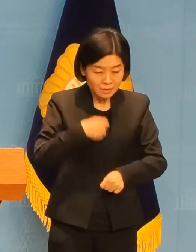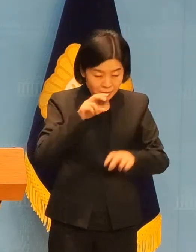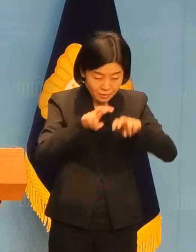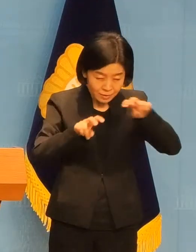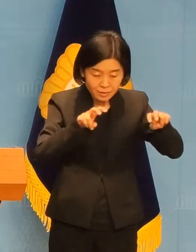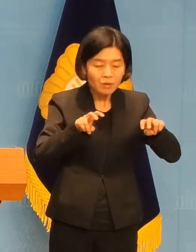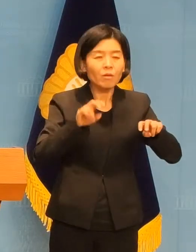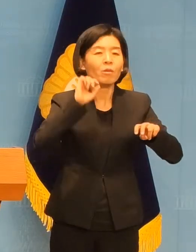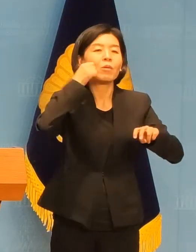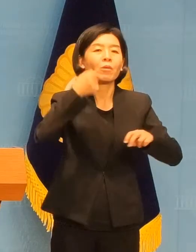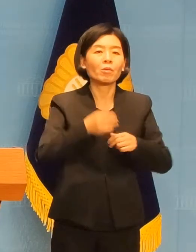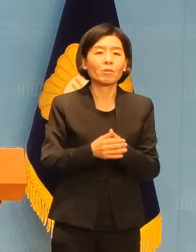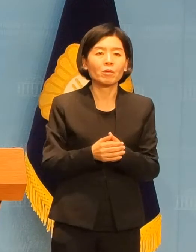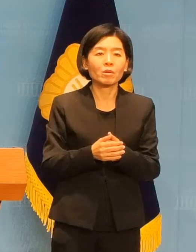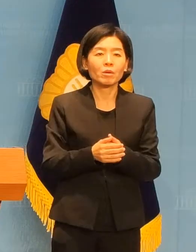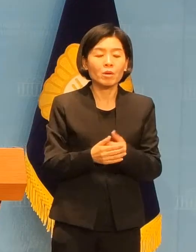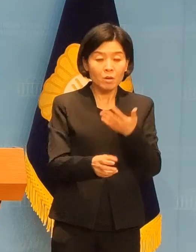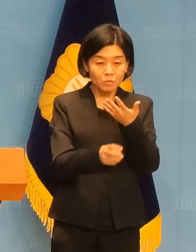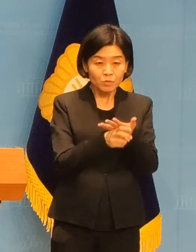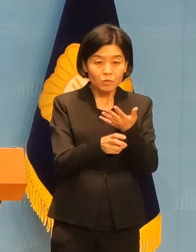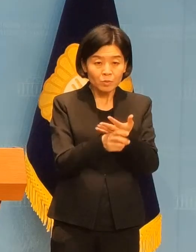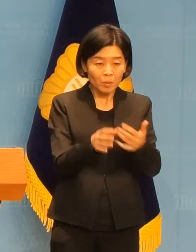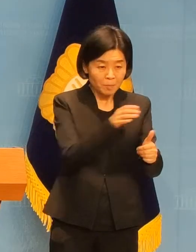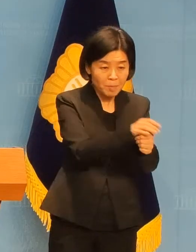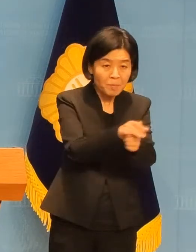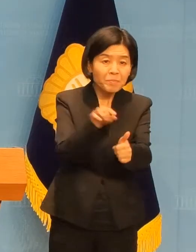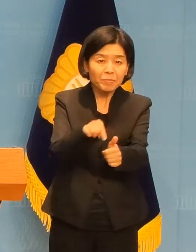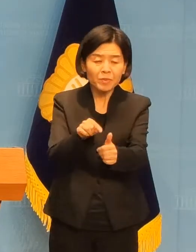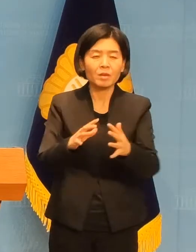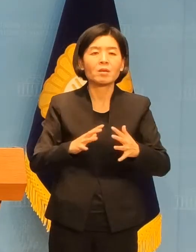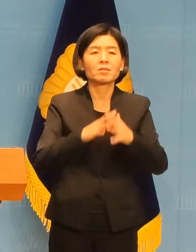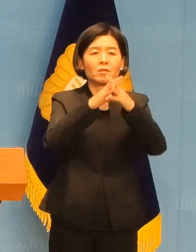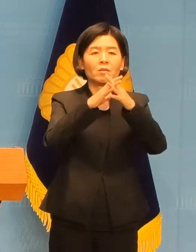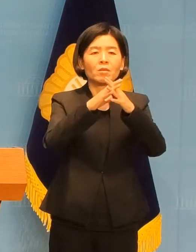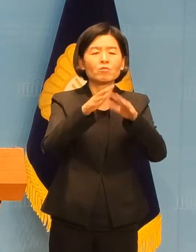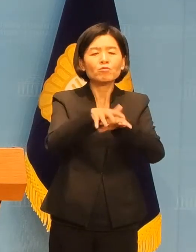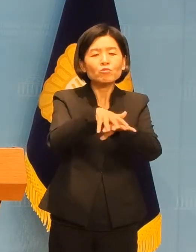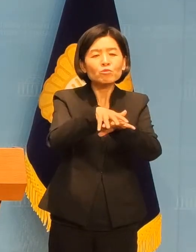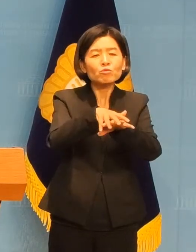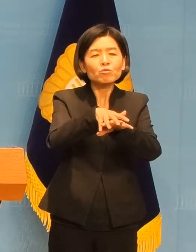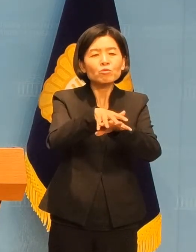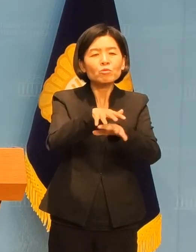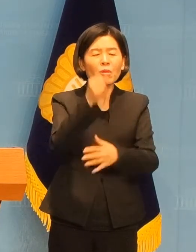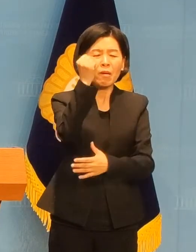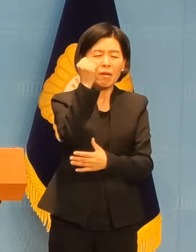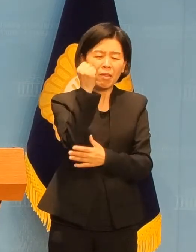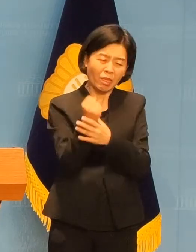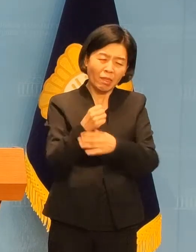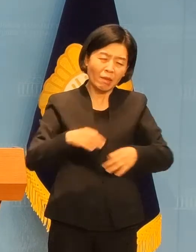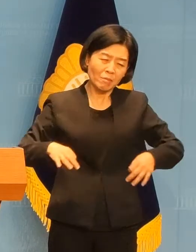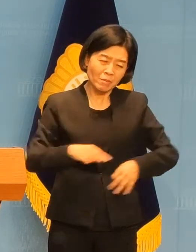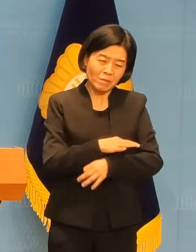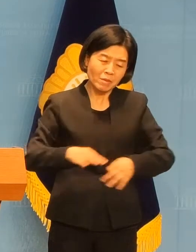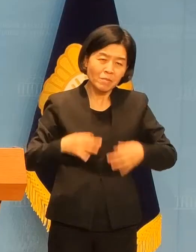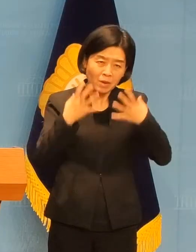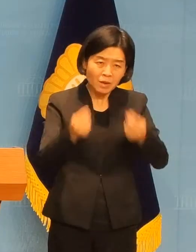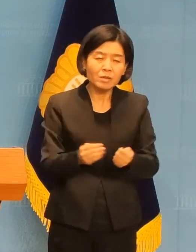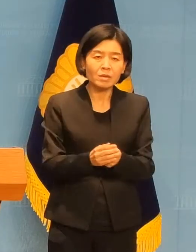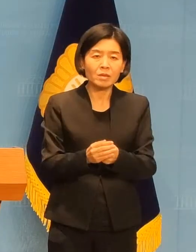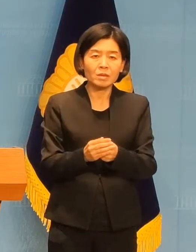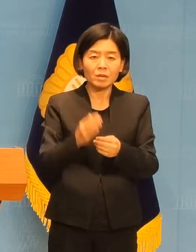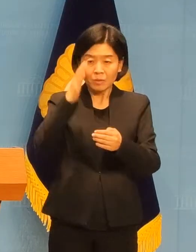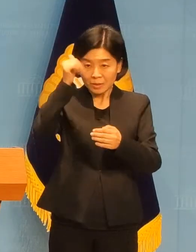없습니다. 불법 하도급은 건설 산업의 구조적 적폐입니다. 원청은 이윤을 위해